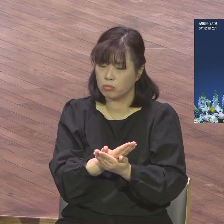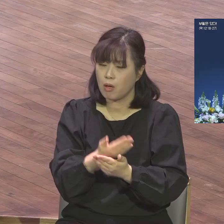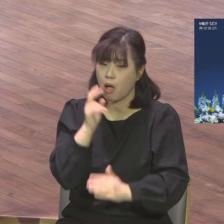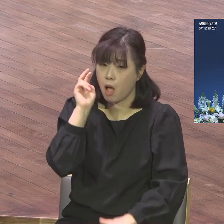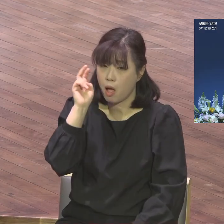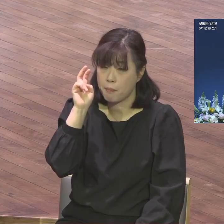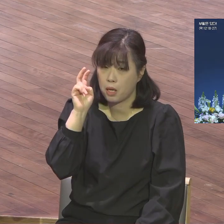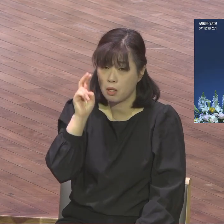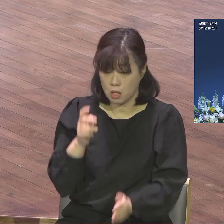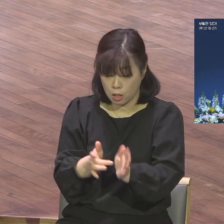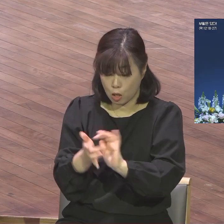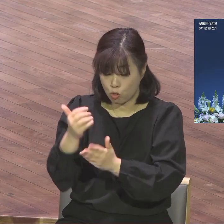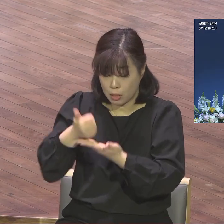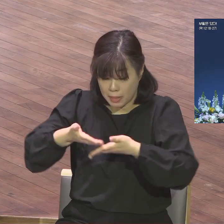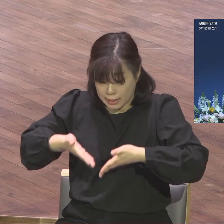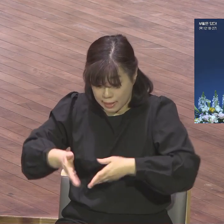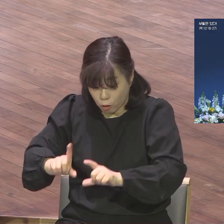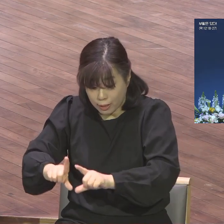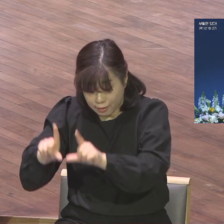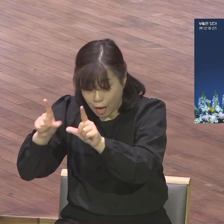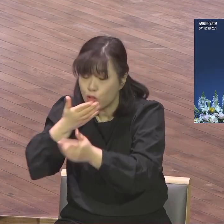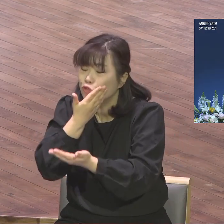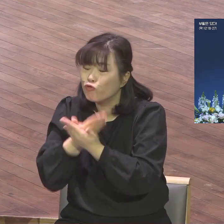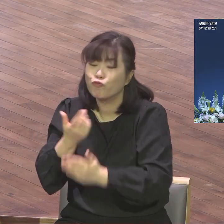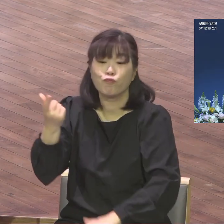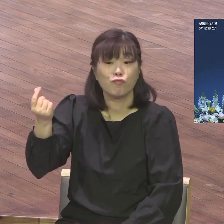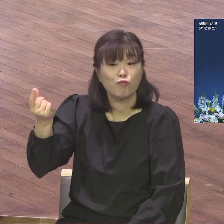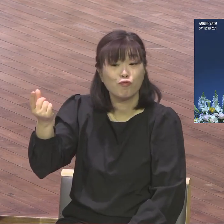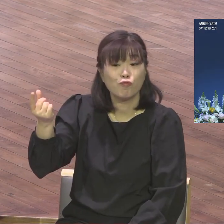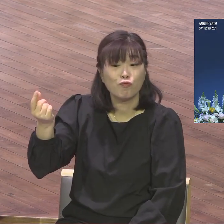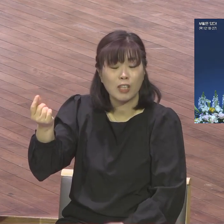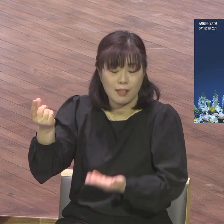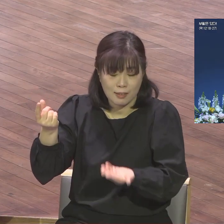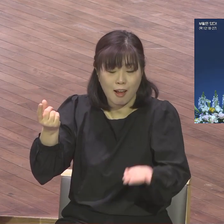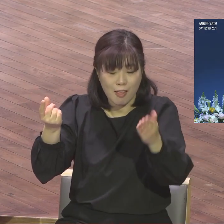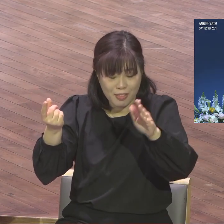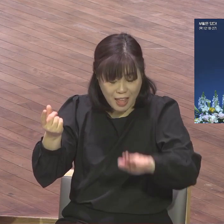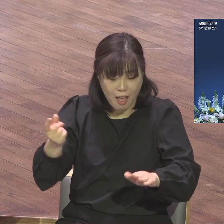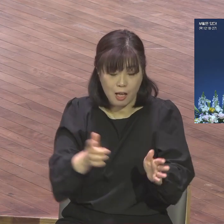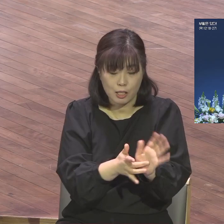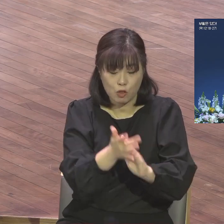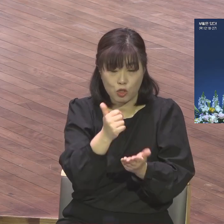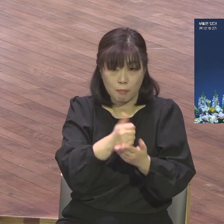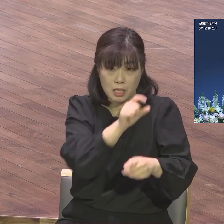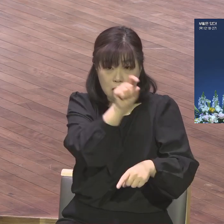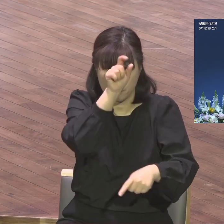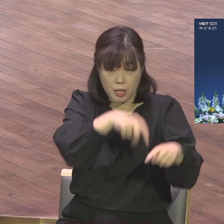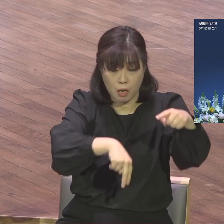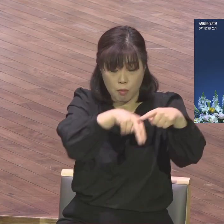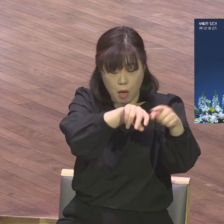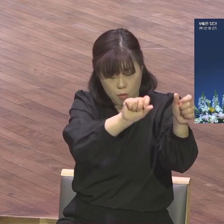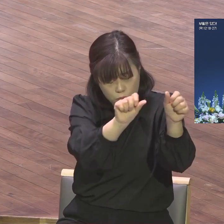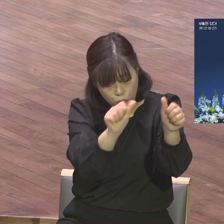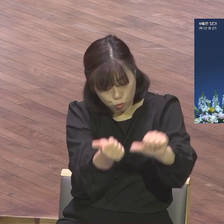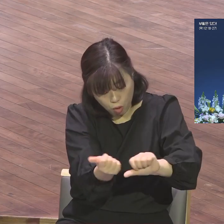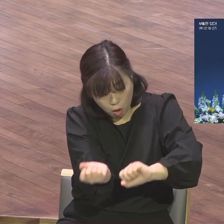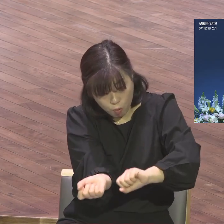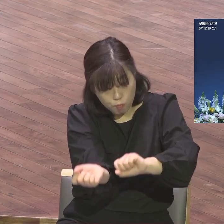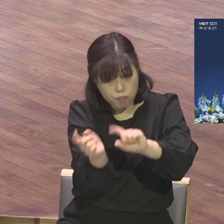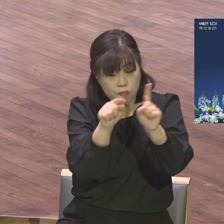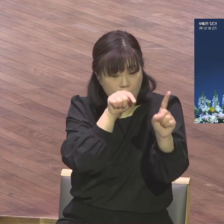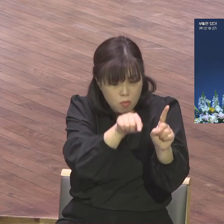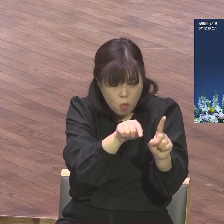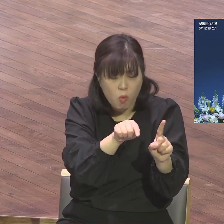오신 것도 중요하지만은 같이 우리에게 영생 주시게 부활하신 것이 더 중요하다. 기독교가